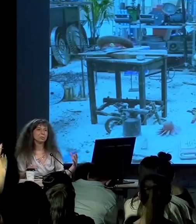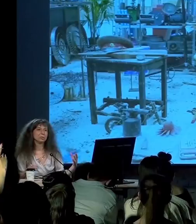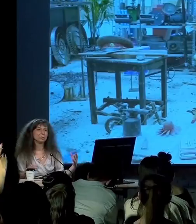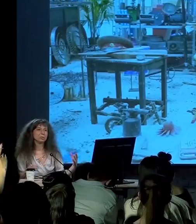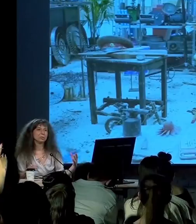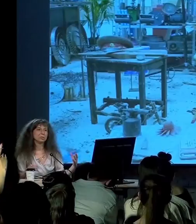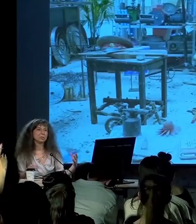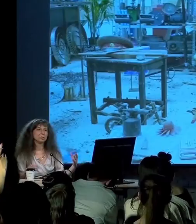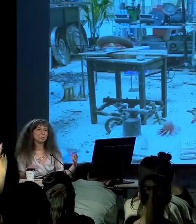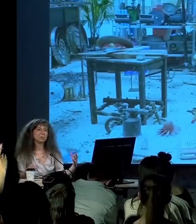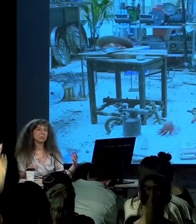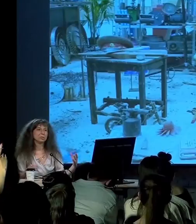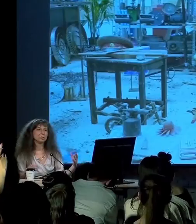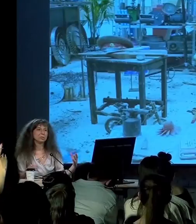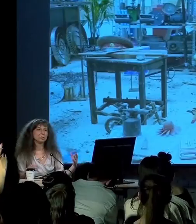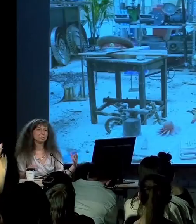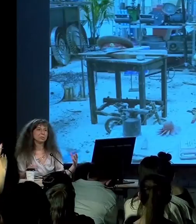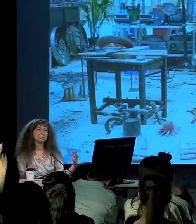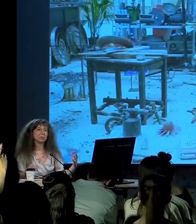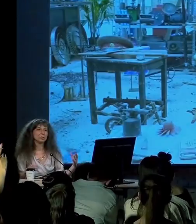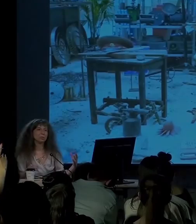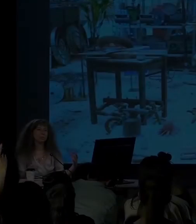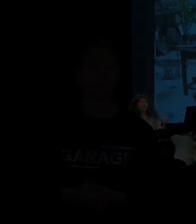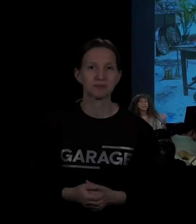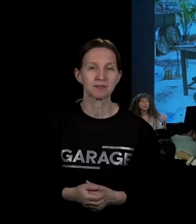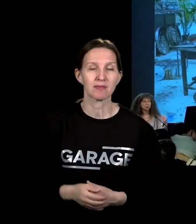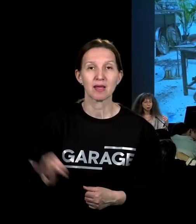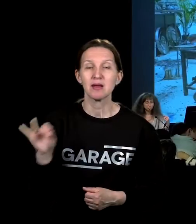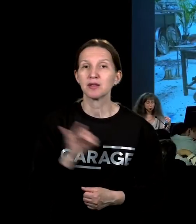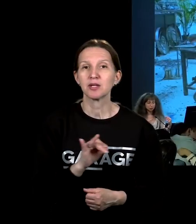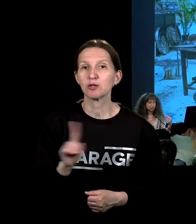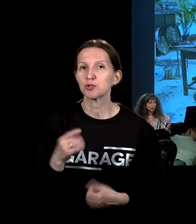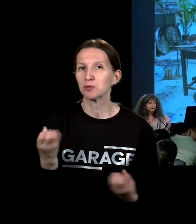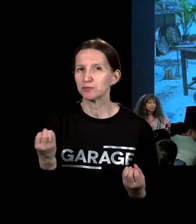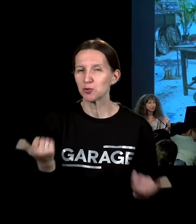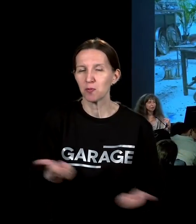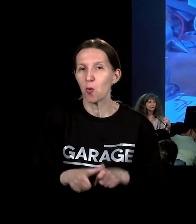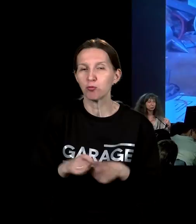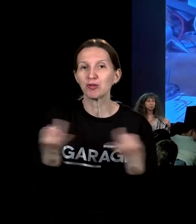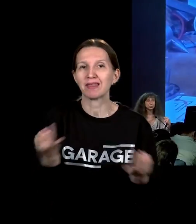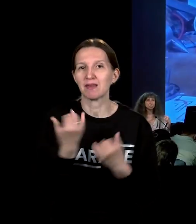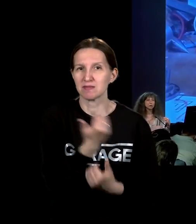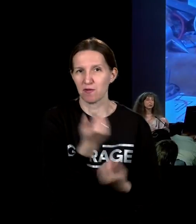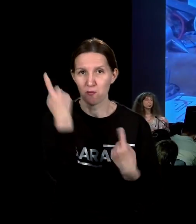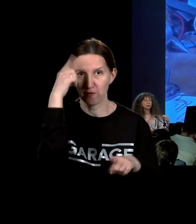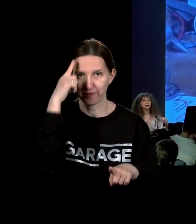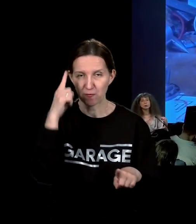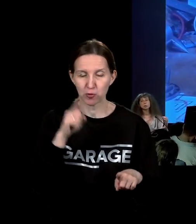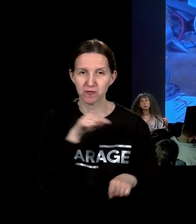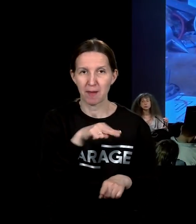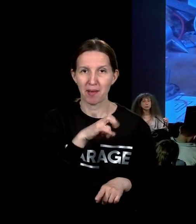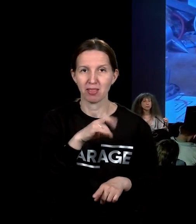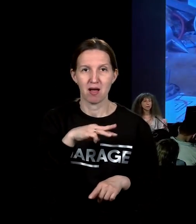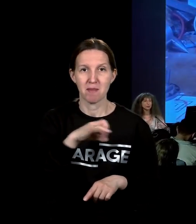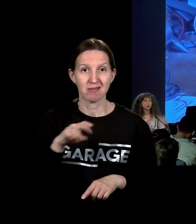стеллажей и тумб тут и там возвышаются большие катки с тропическими растениями. И что очень занятно в этих работах Пономаренко, что, конечно,